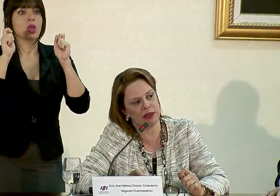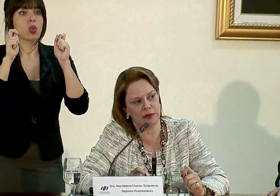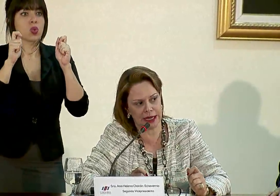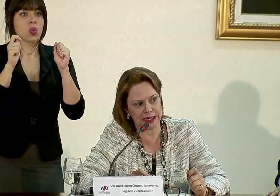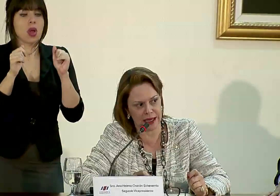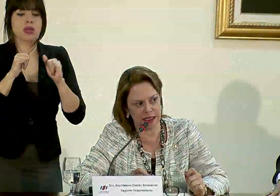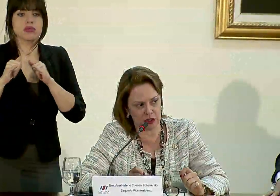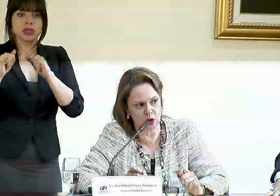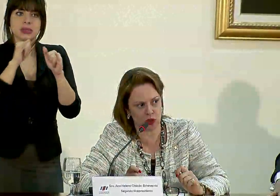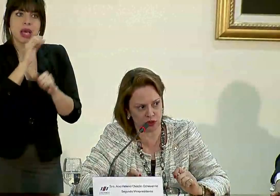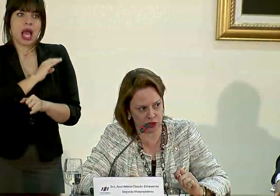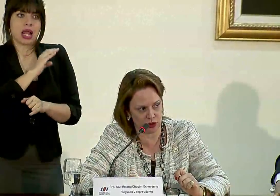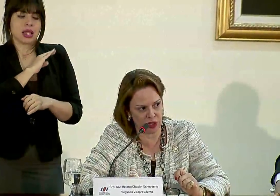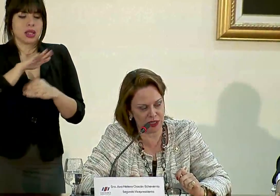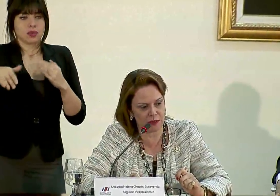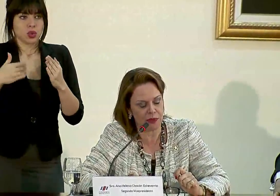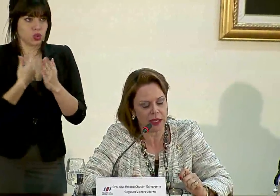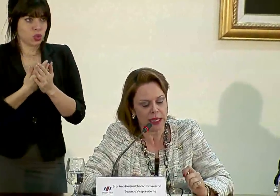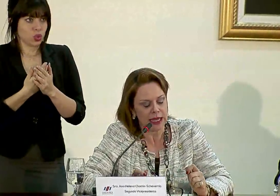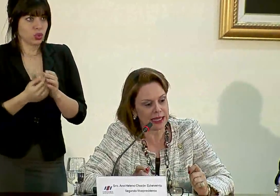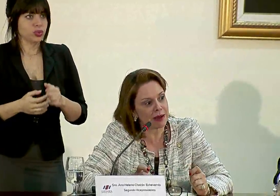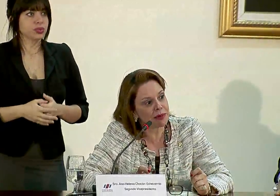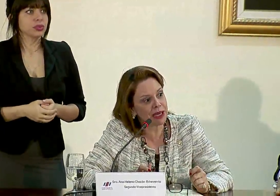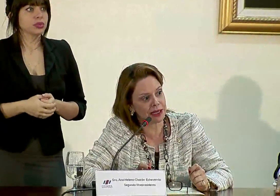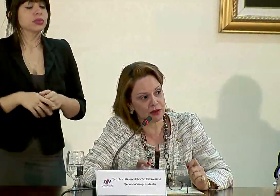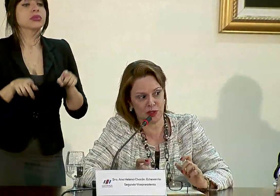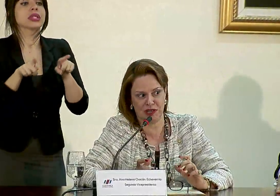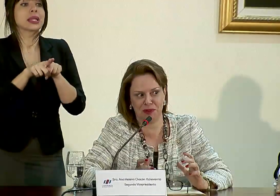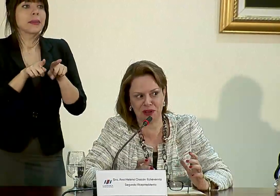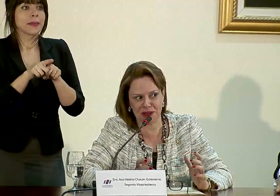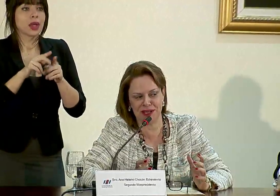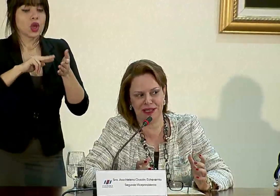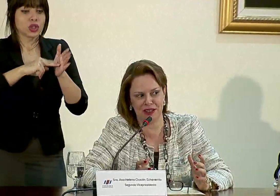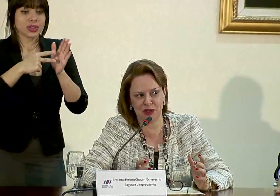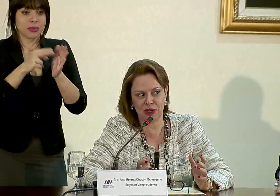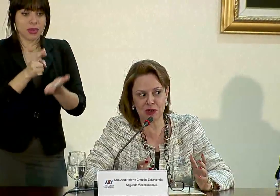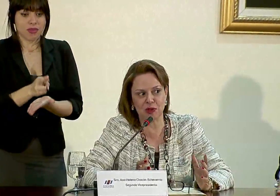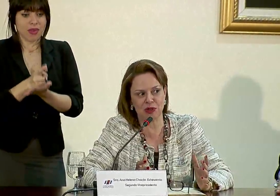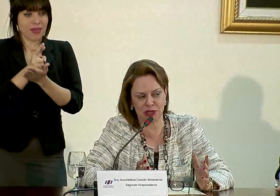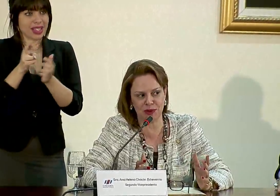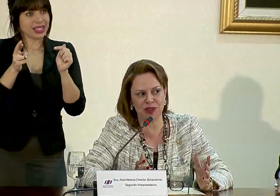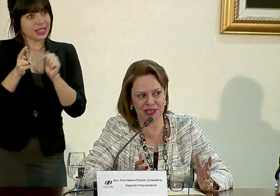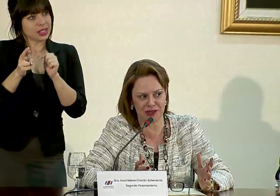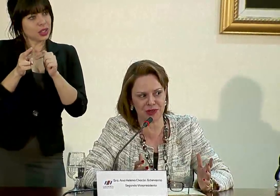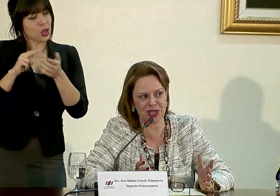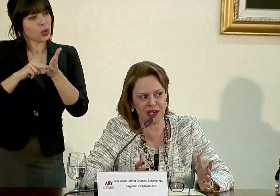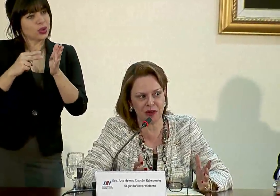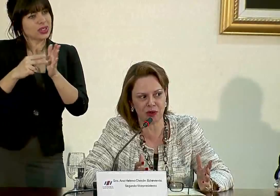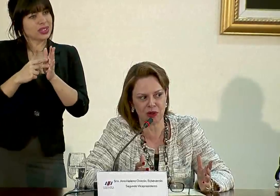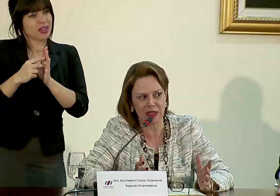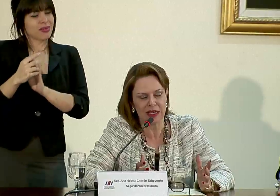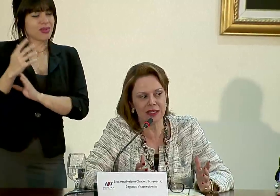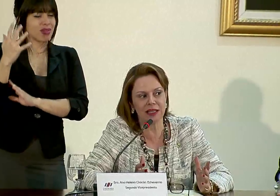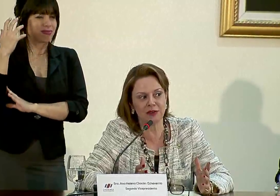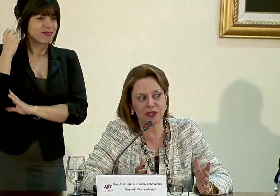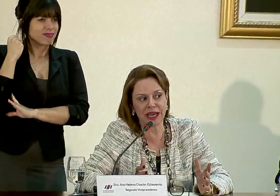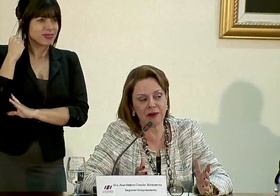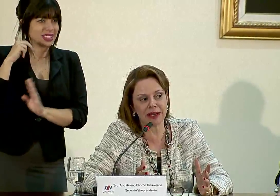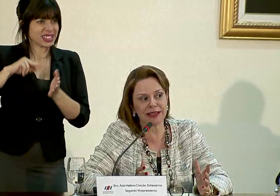con la misma calidad de todos y todas también el concepto de rehabilitación es un concepto trasnochado